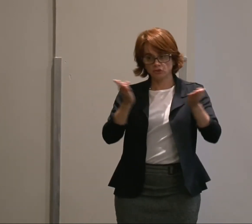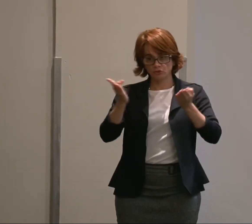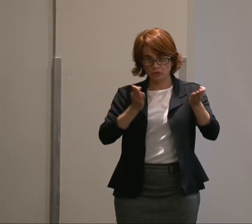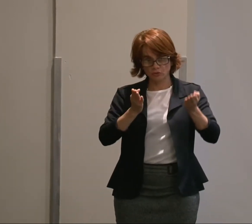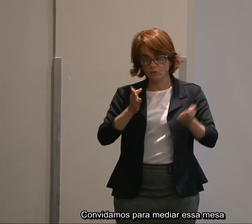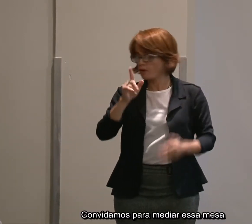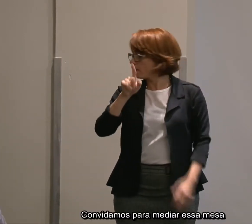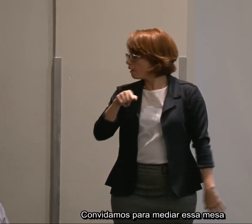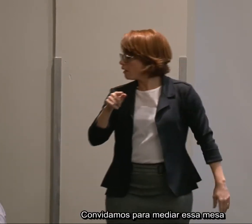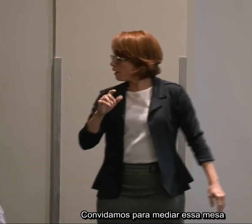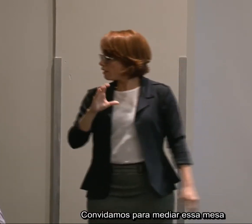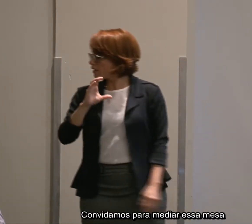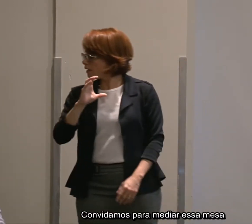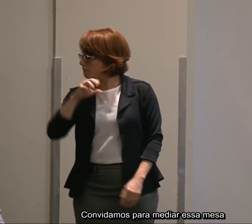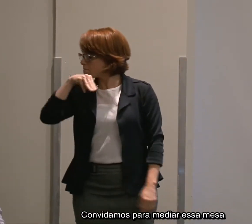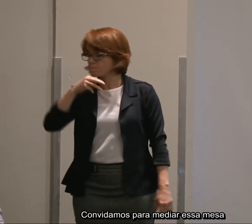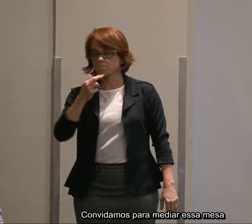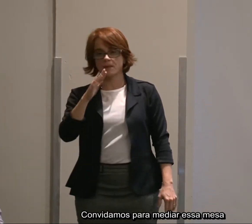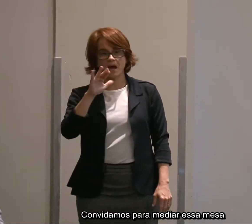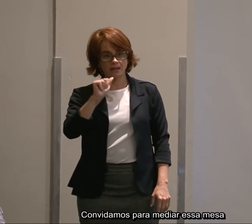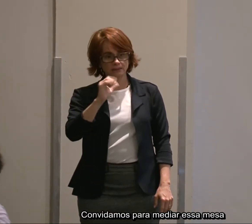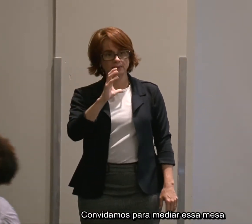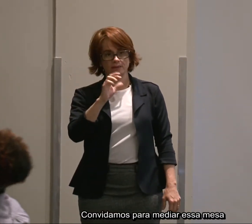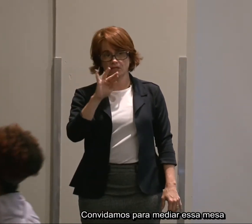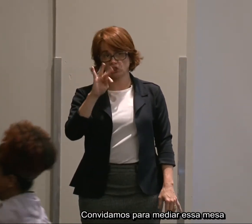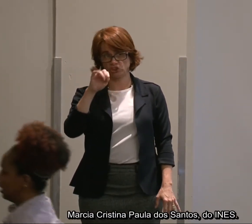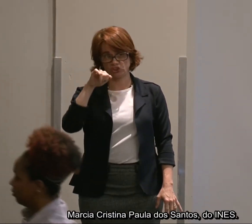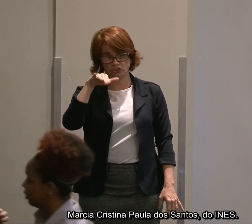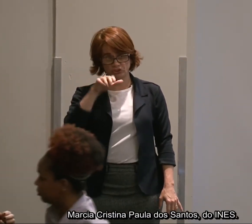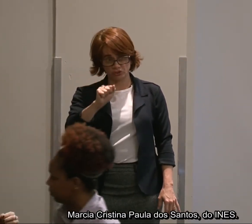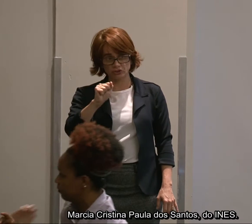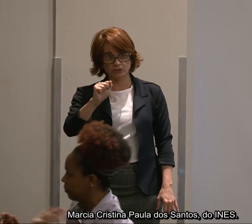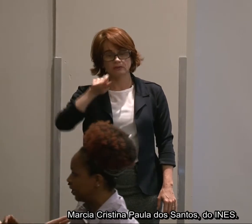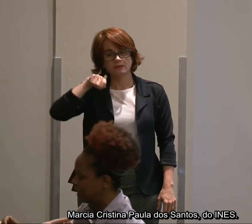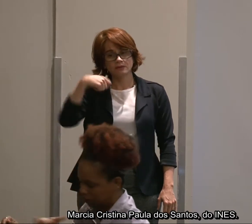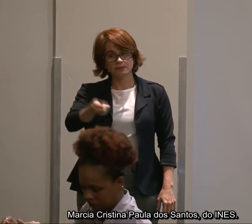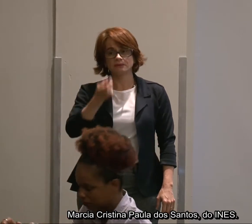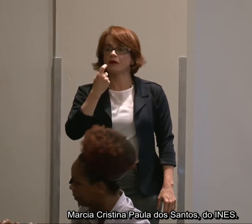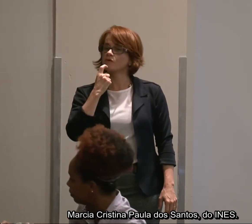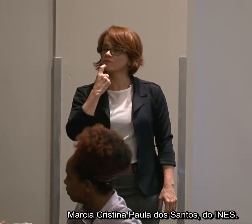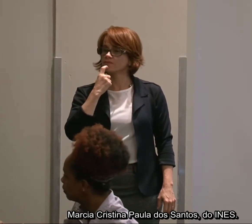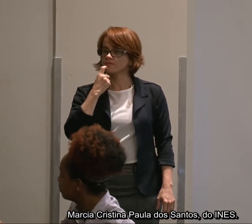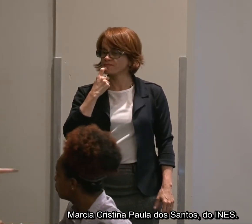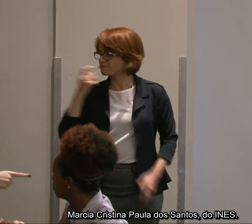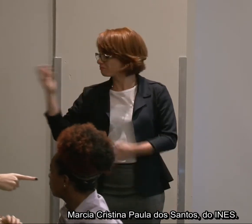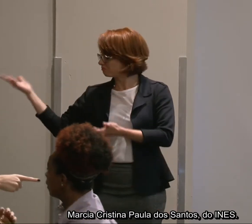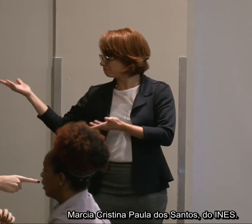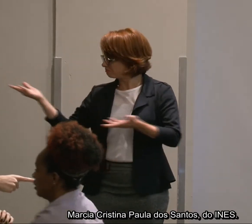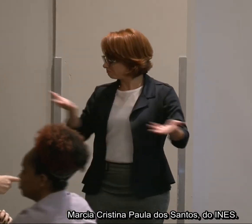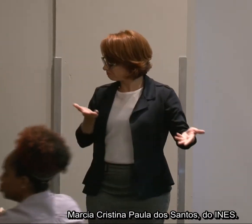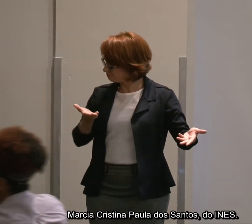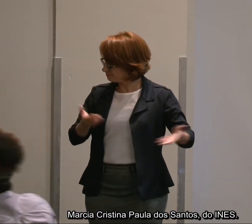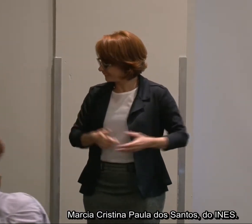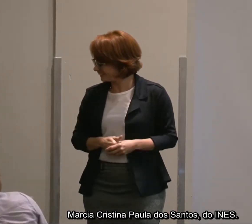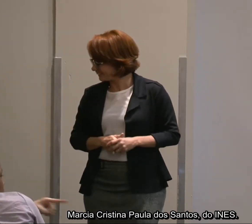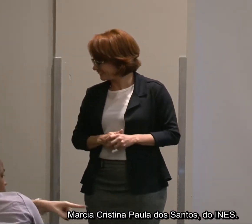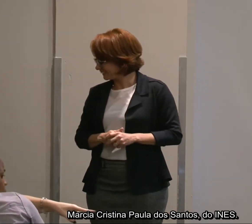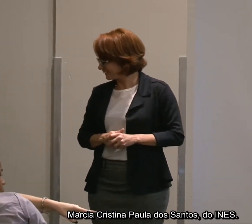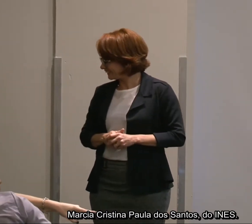Vamos convidar para mediar essa mesa, Márcia Cristina, Márcia